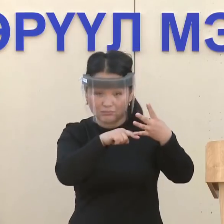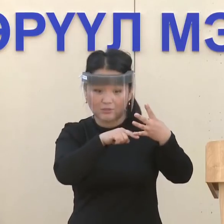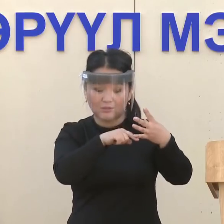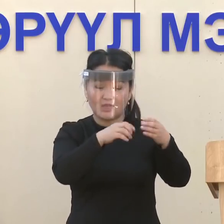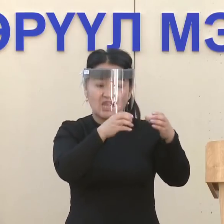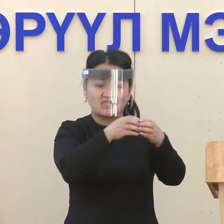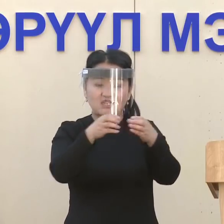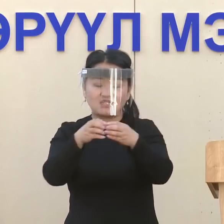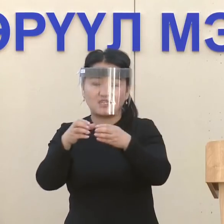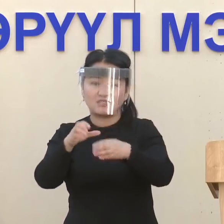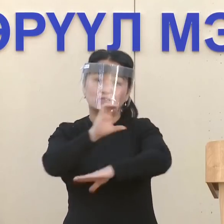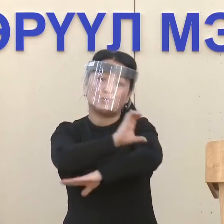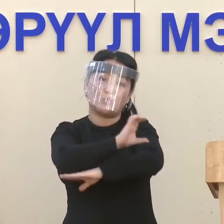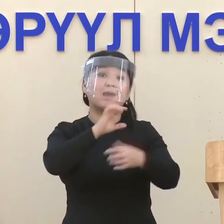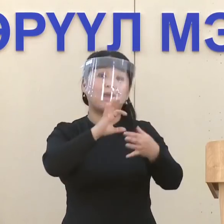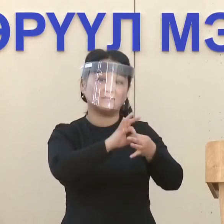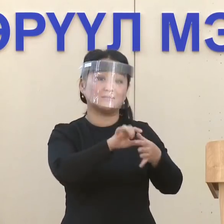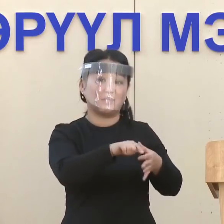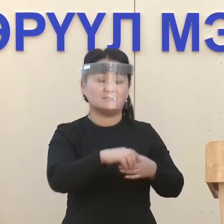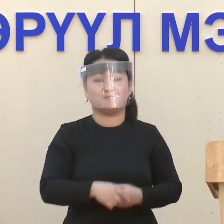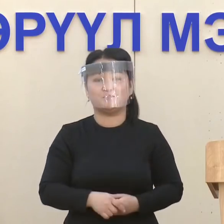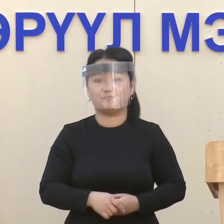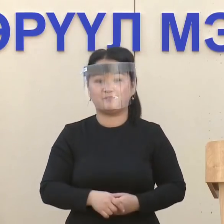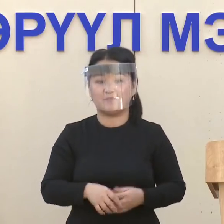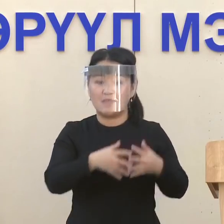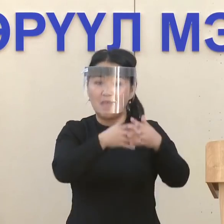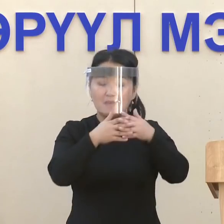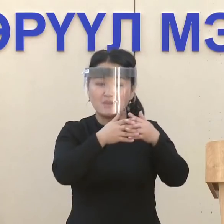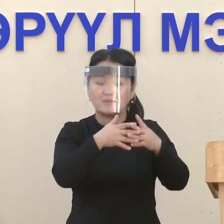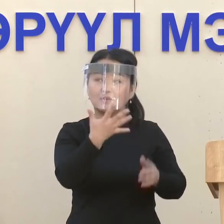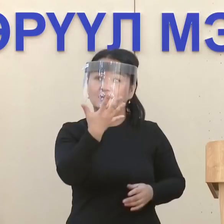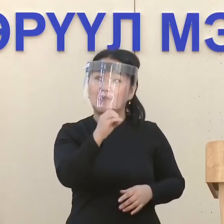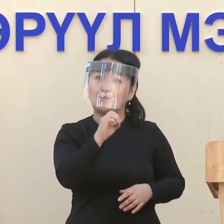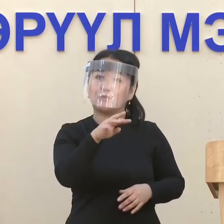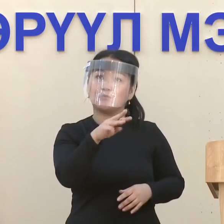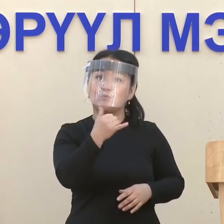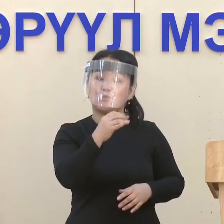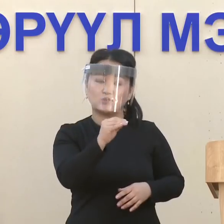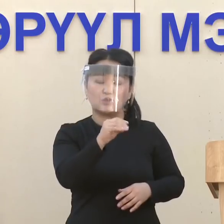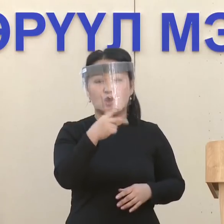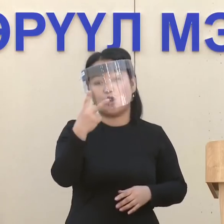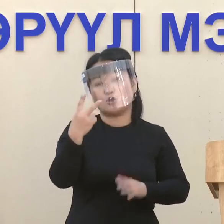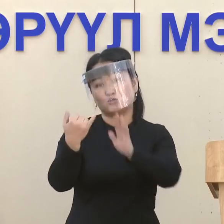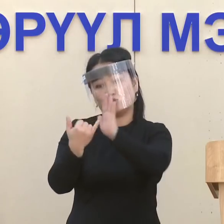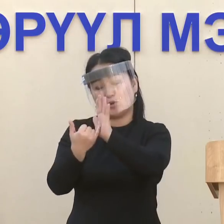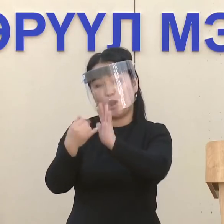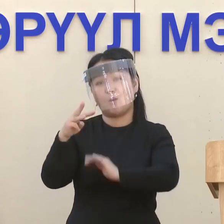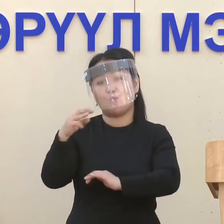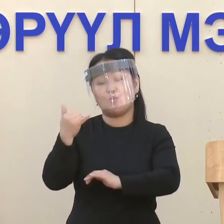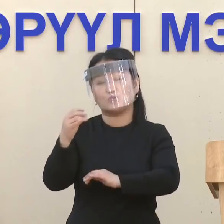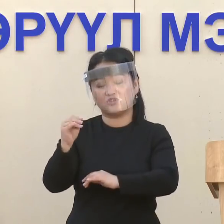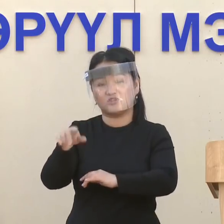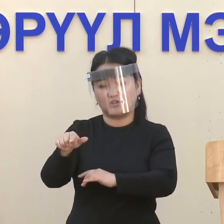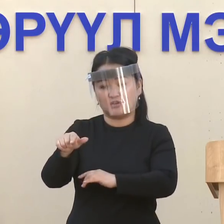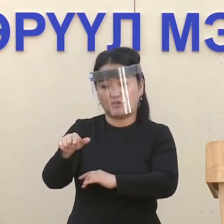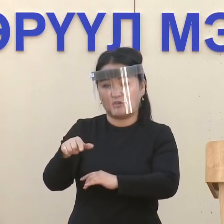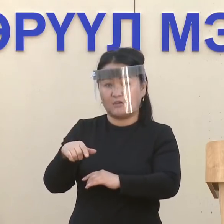улсууд багтаж байна. За Америкийн нэгдсэн улсад гэхэд одоо 50 мож улсаас 26 мож улс болон Вашингтон